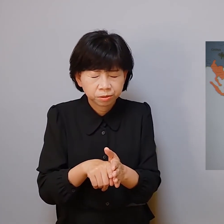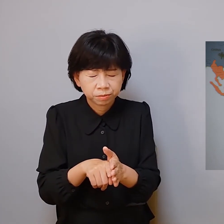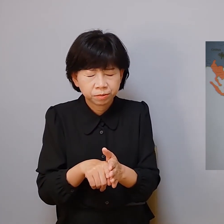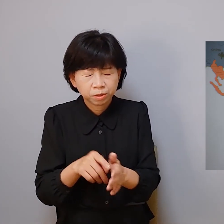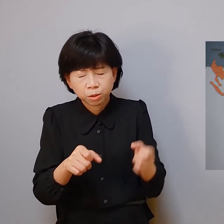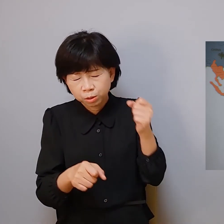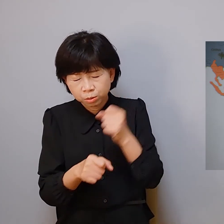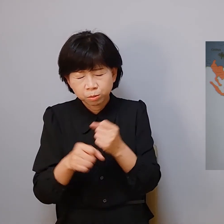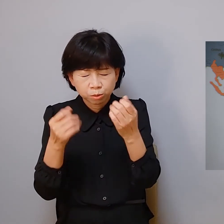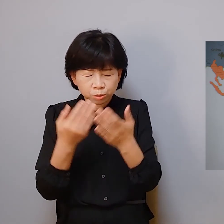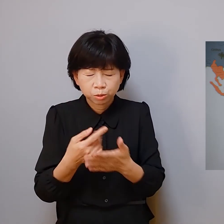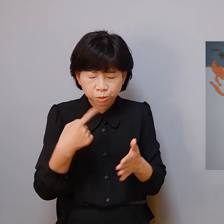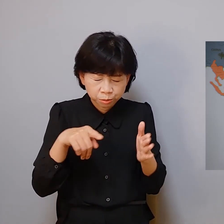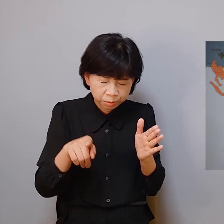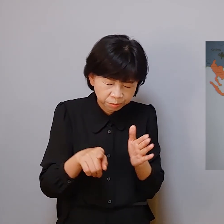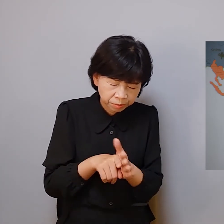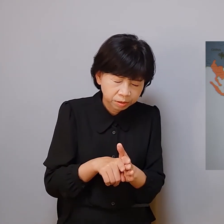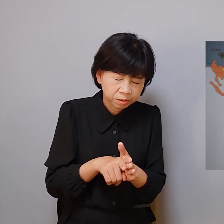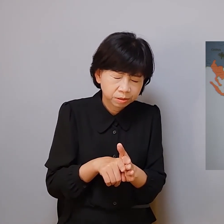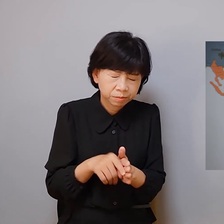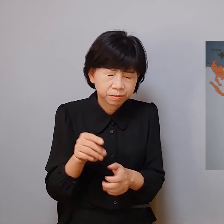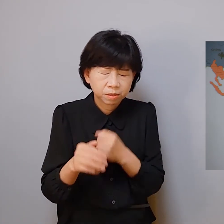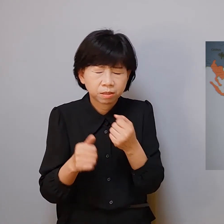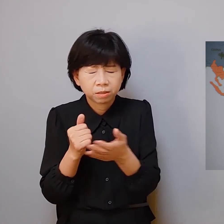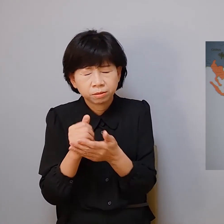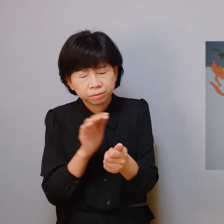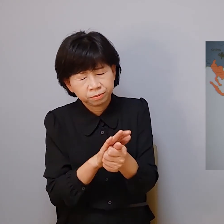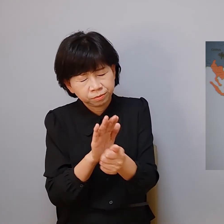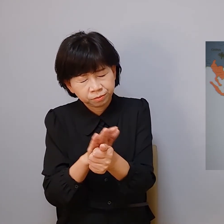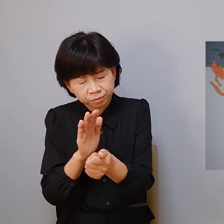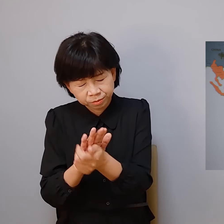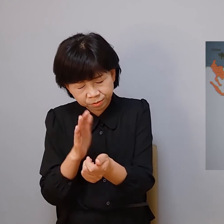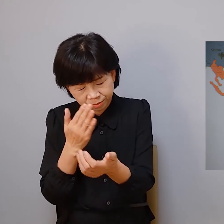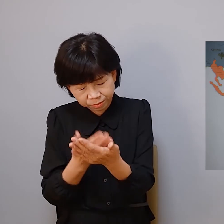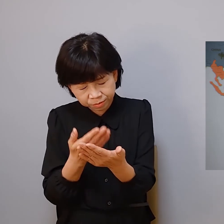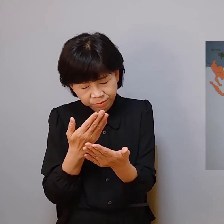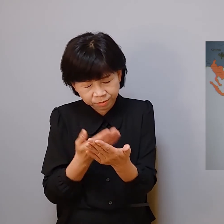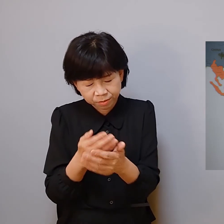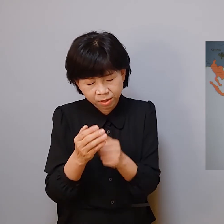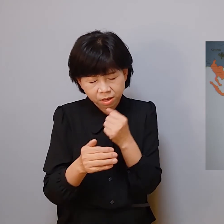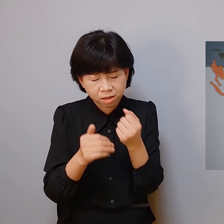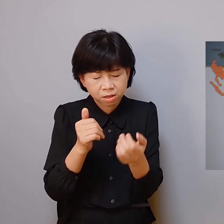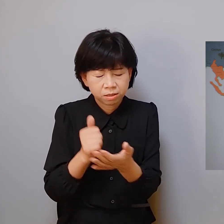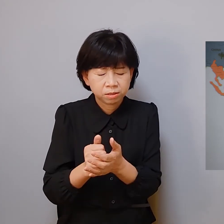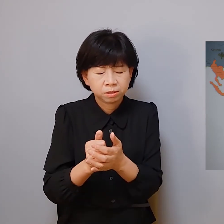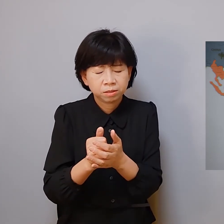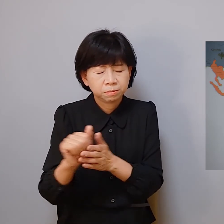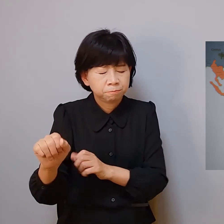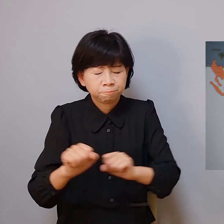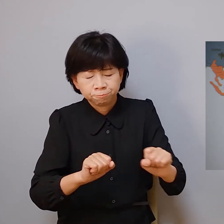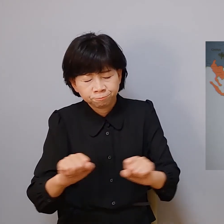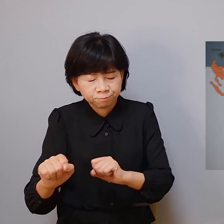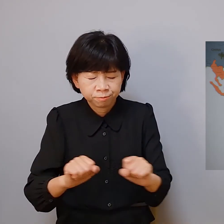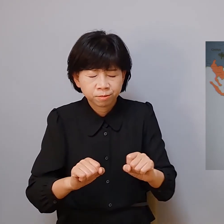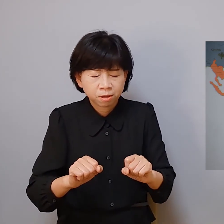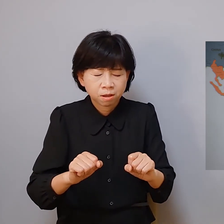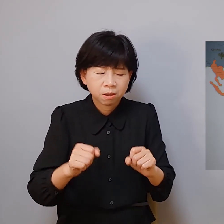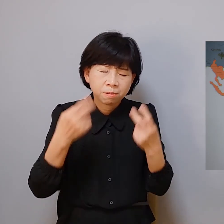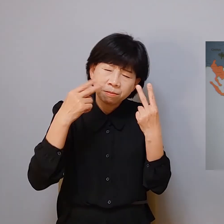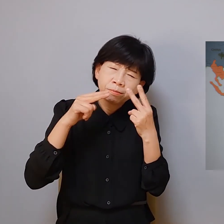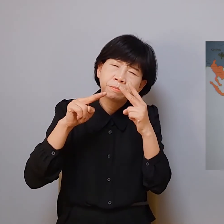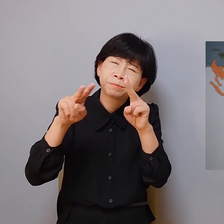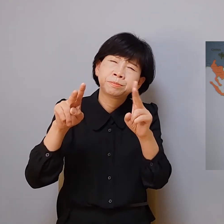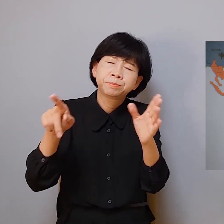믿습니다. 이래저래 편찮으신 분들도 하나님 도와 주시옵소서. 하나님의 역사하심을 바라볼 수